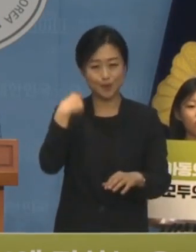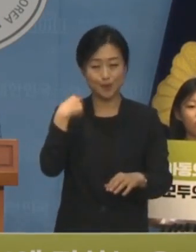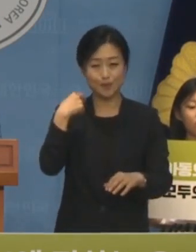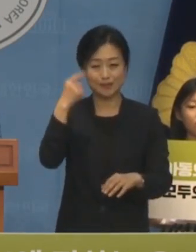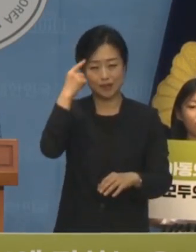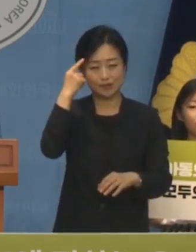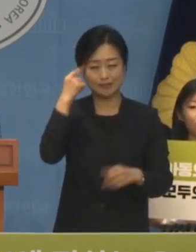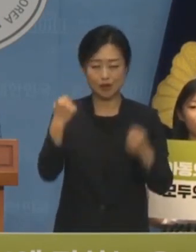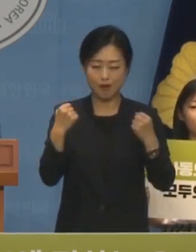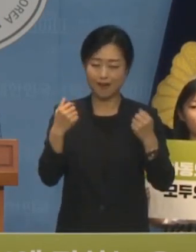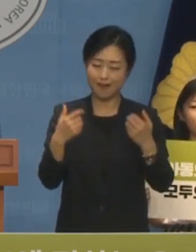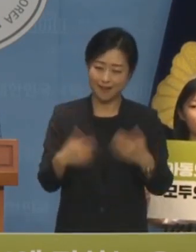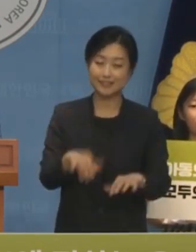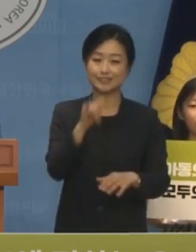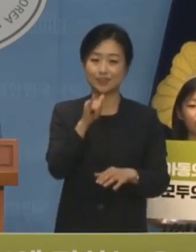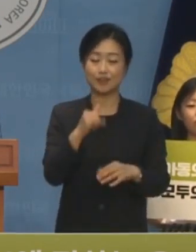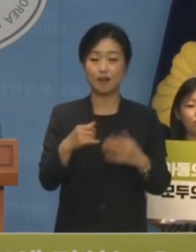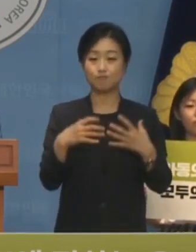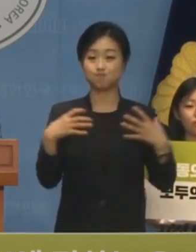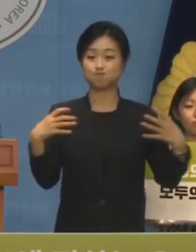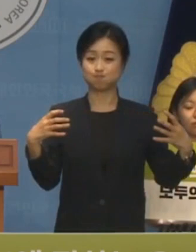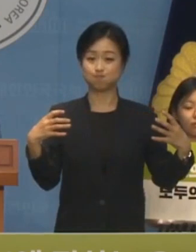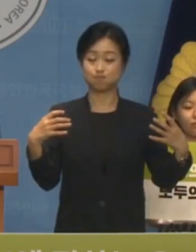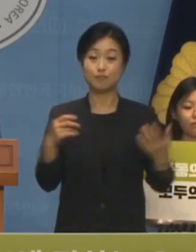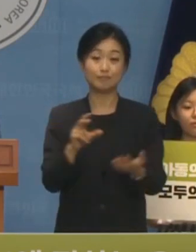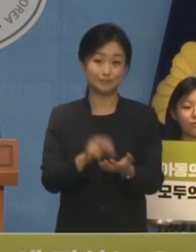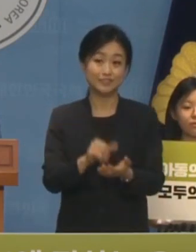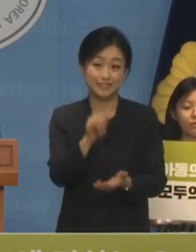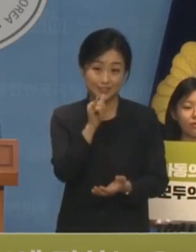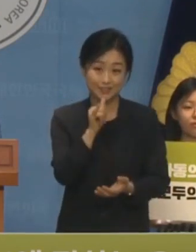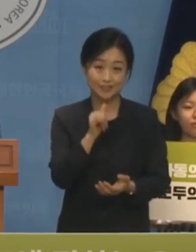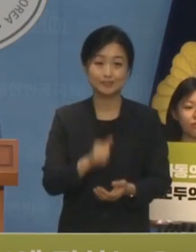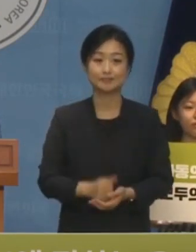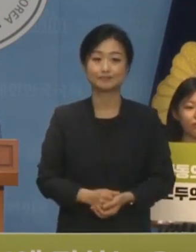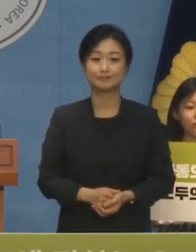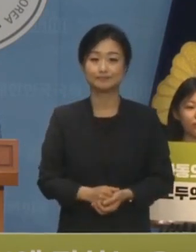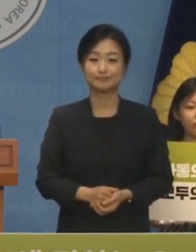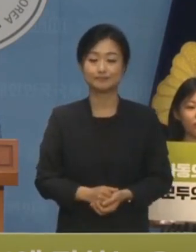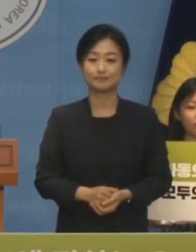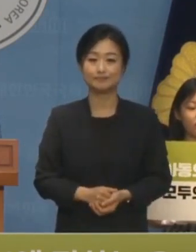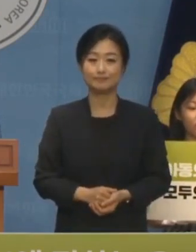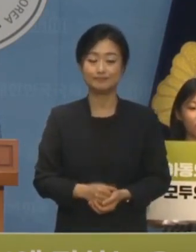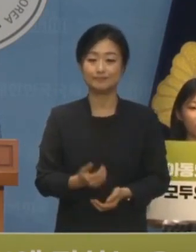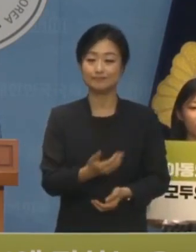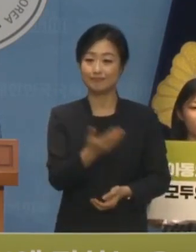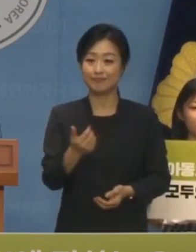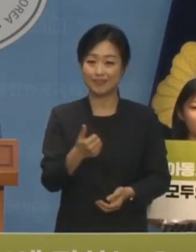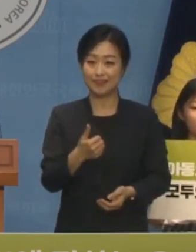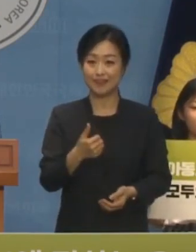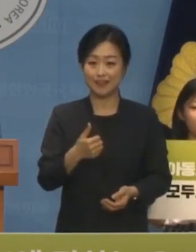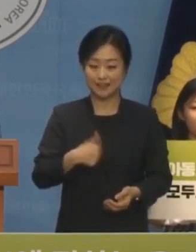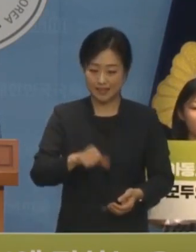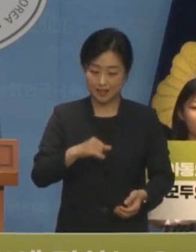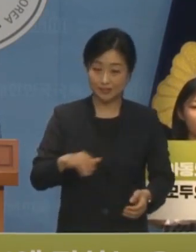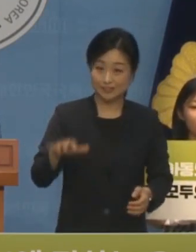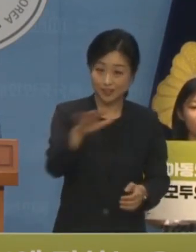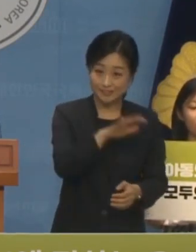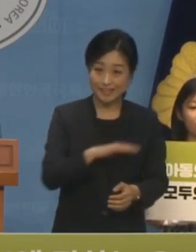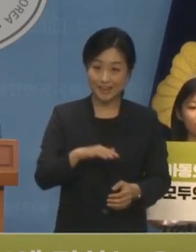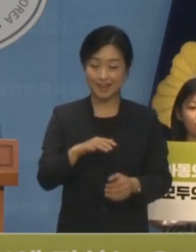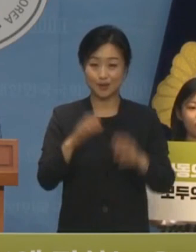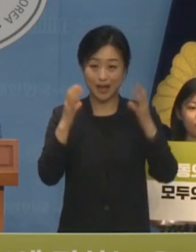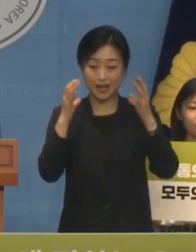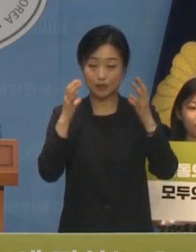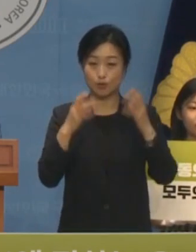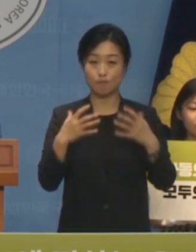있는데요. 비만의 이슈도 아이들에게 큰 영향을 미치고 있습니다. 아동의 전 연령대에서 과체중과